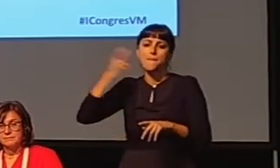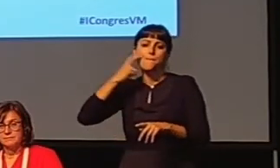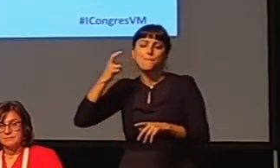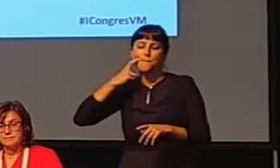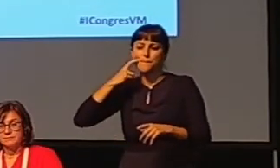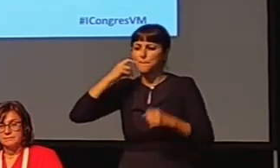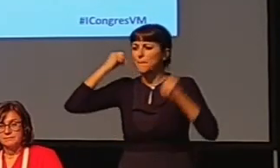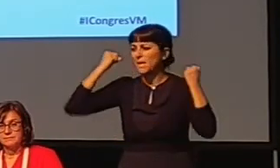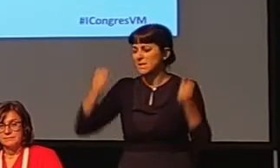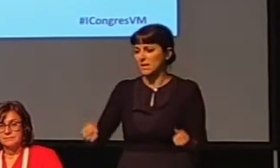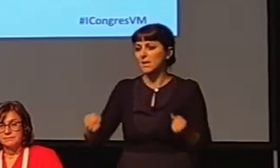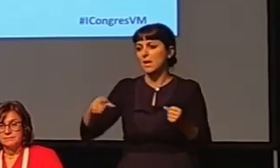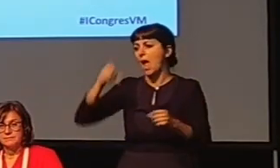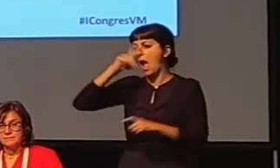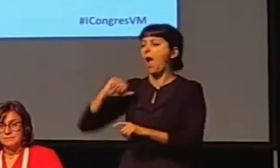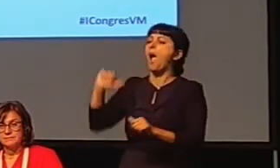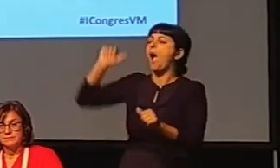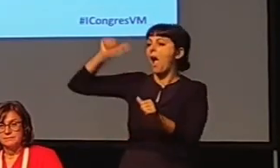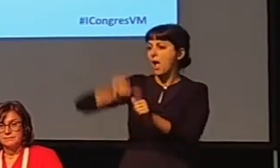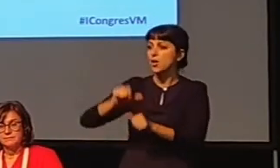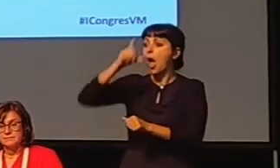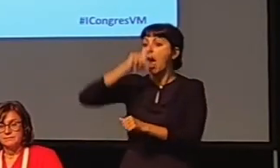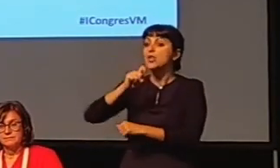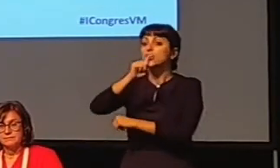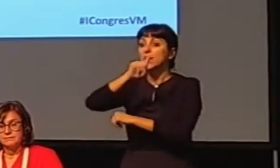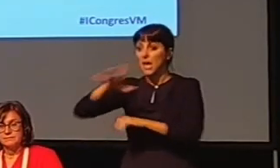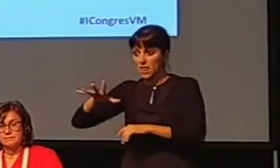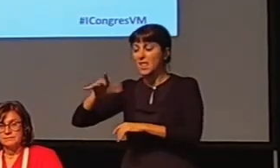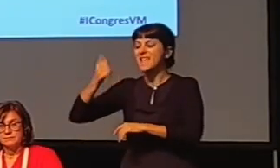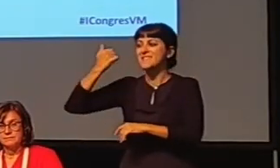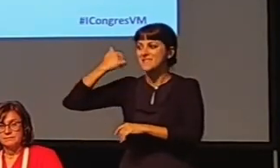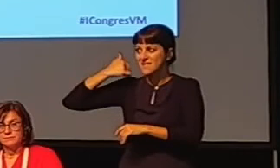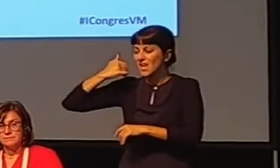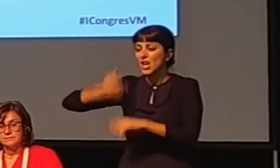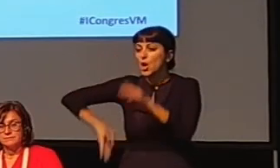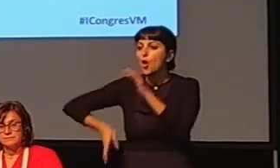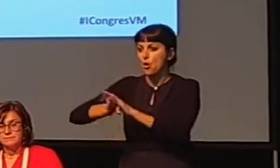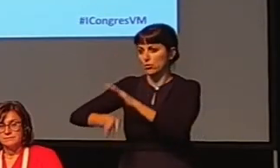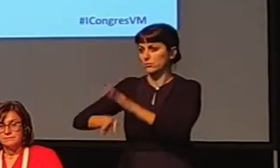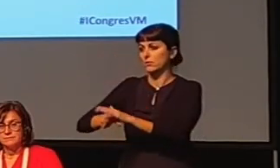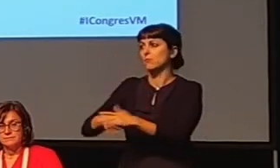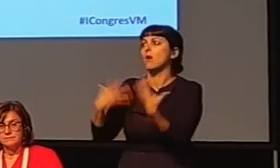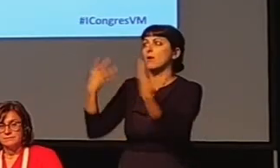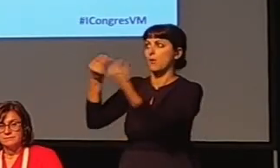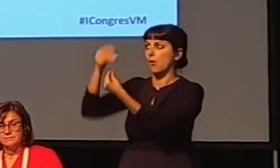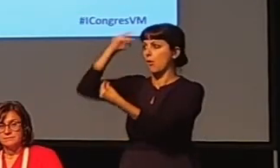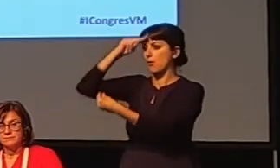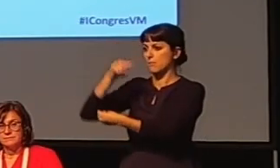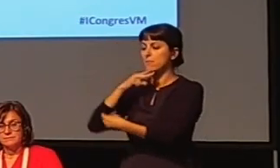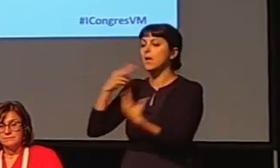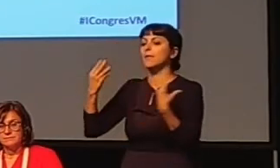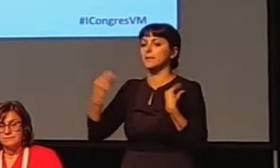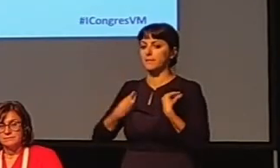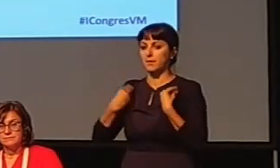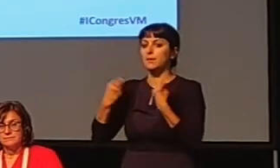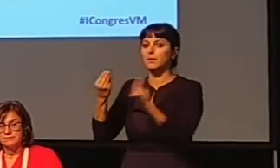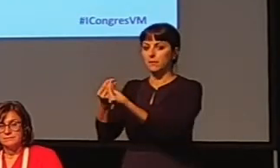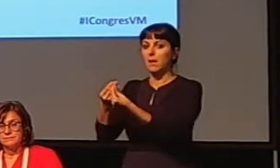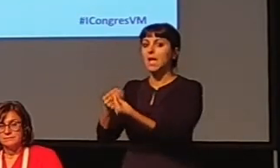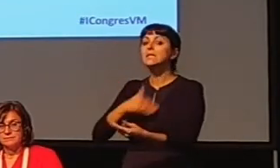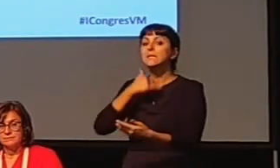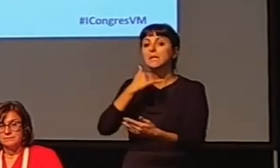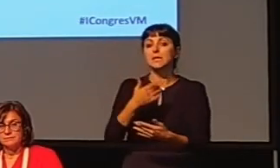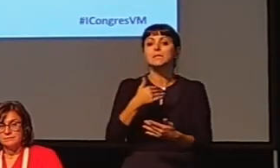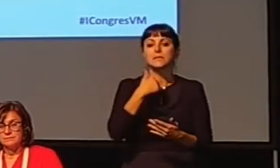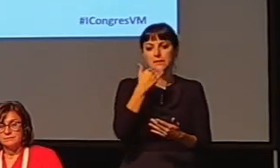que ya tienen 15 años y siguen viviendo en custodia compartida. Estos niños normalizan la situación, saben que si hacen un dibujo en